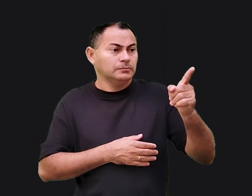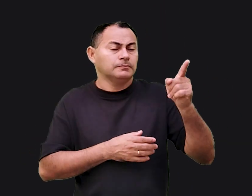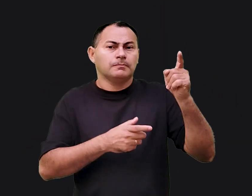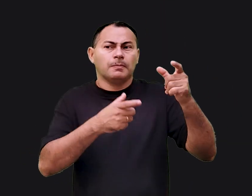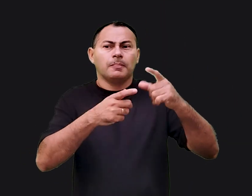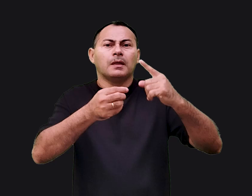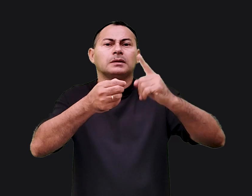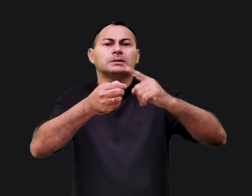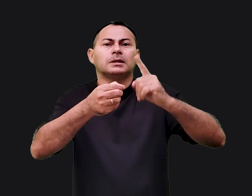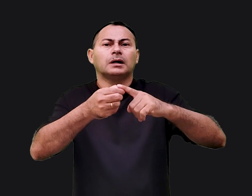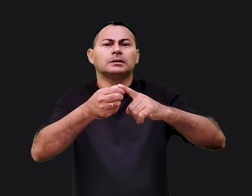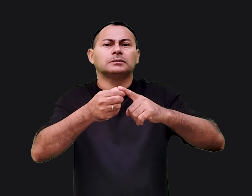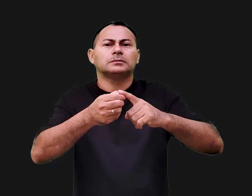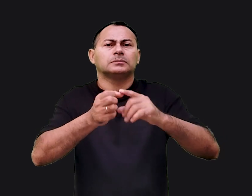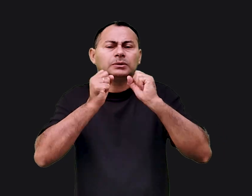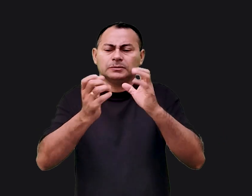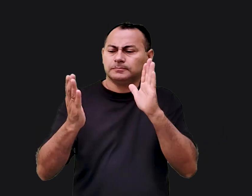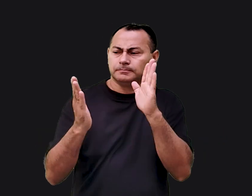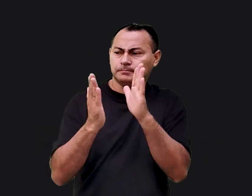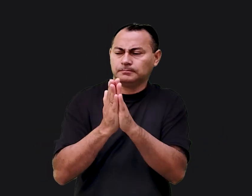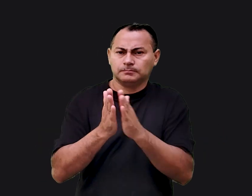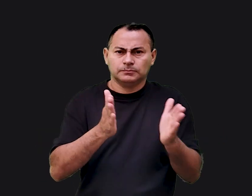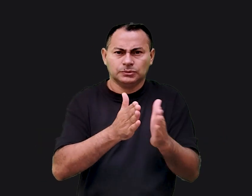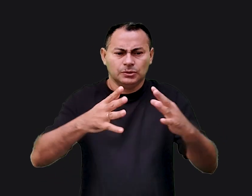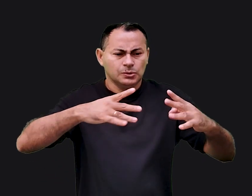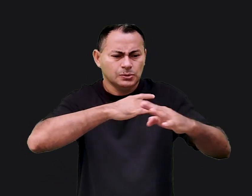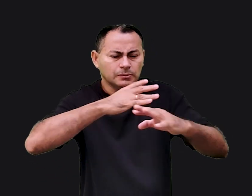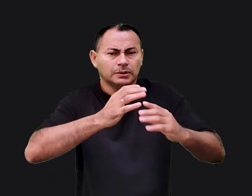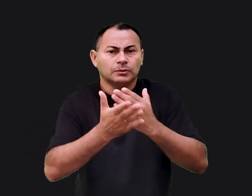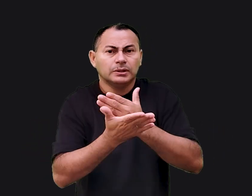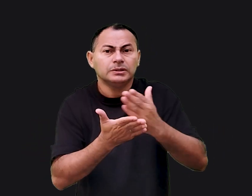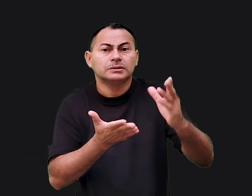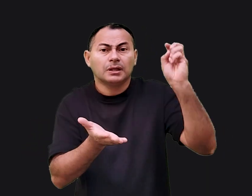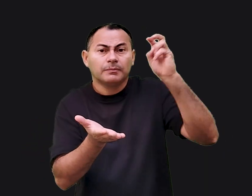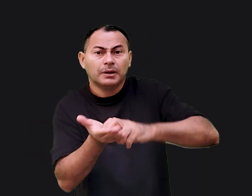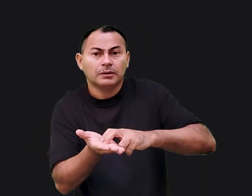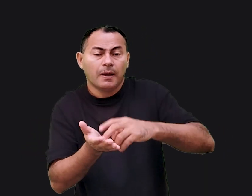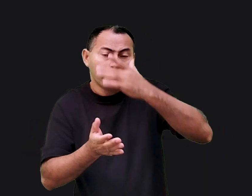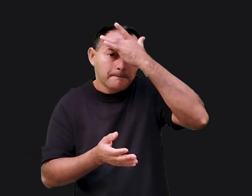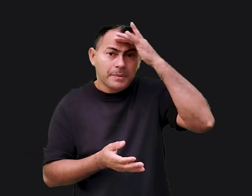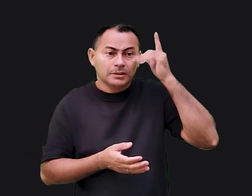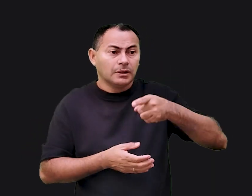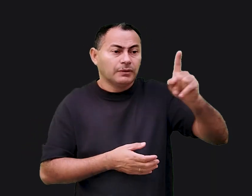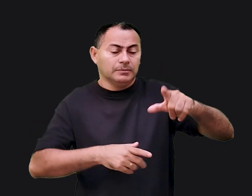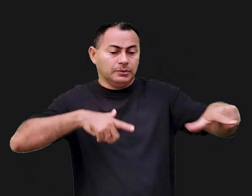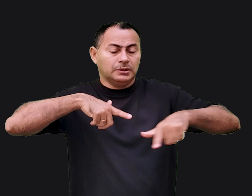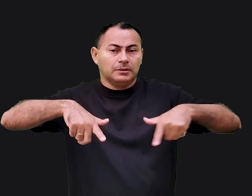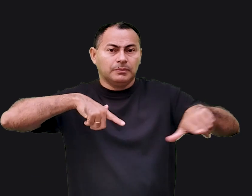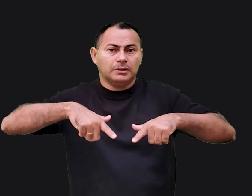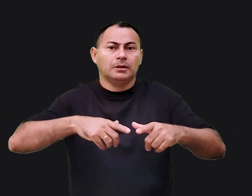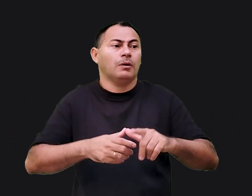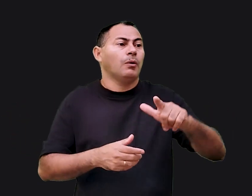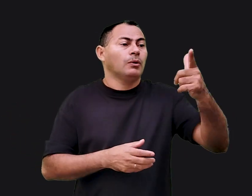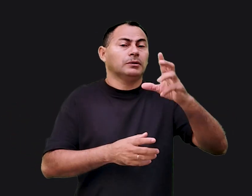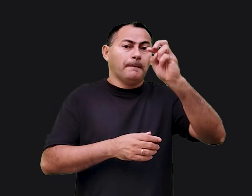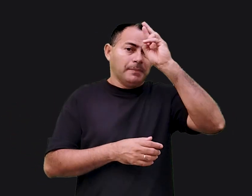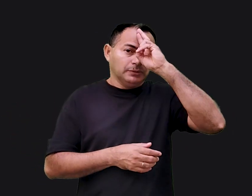dessas cidades poderá enfrentar um trânsito intenso no início da manhã quando as pessoas vão para o trabalho e outro ao meio